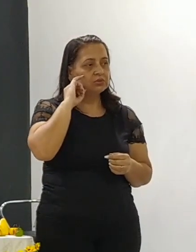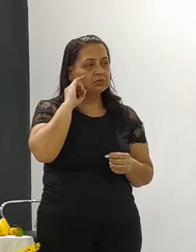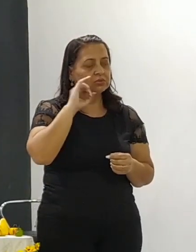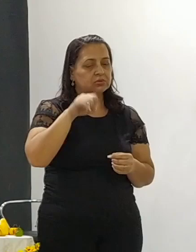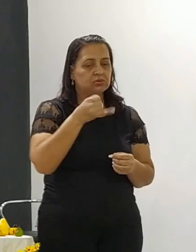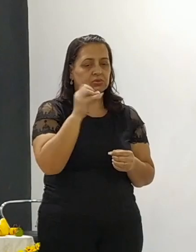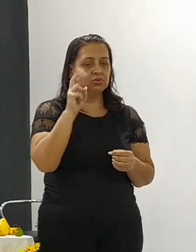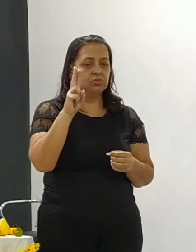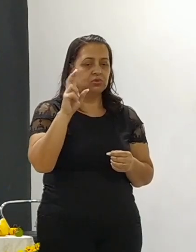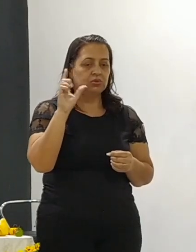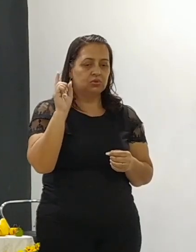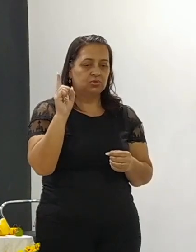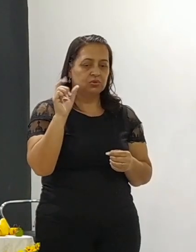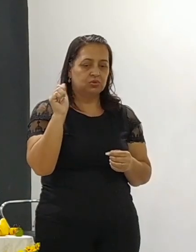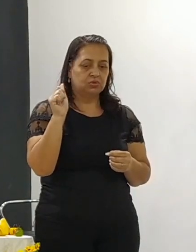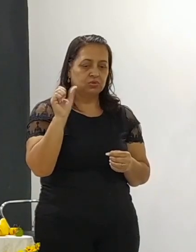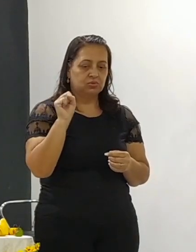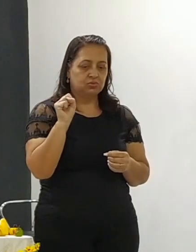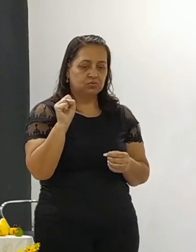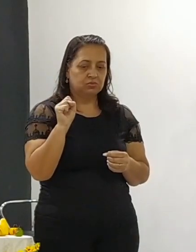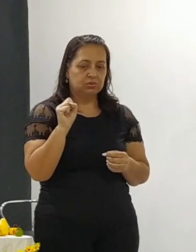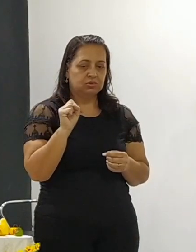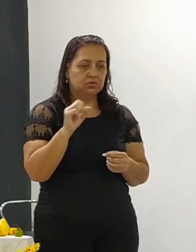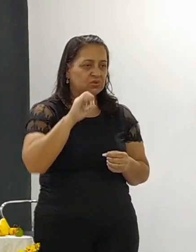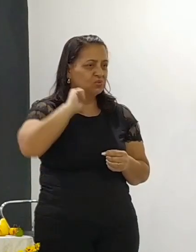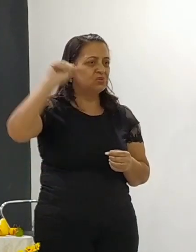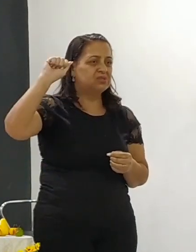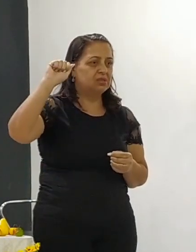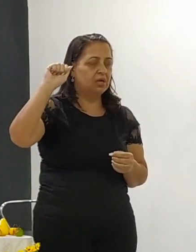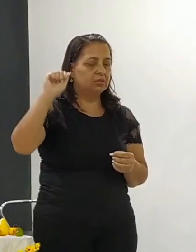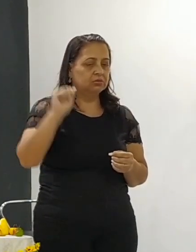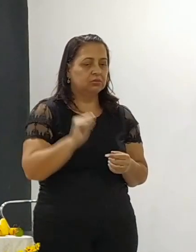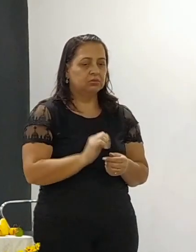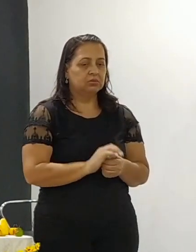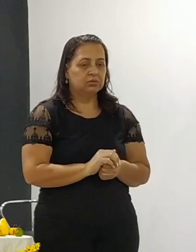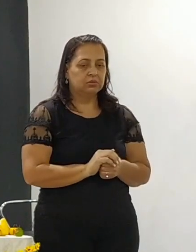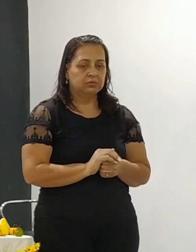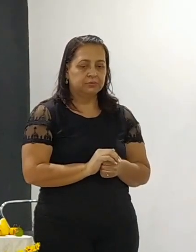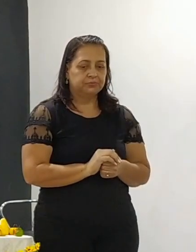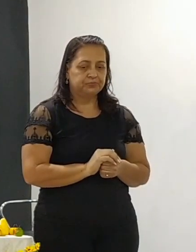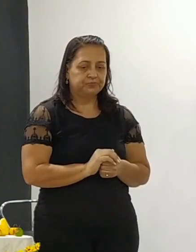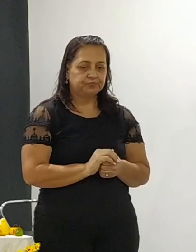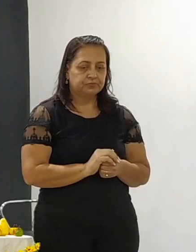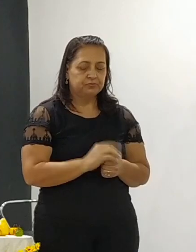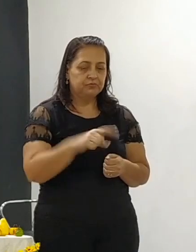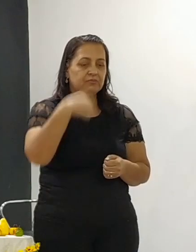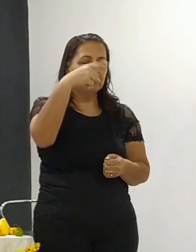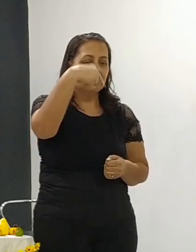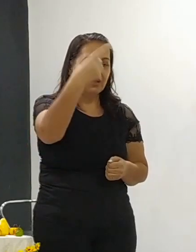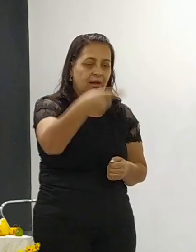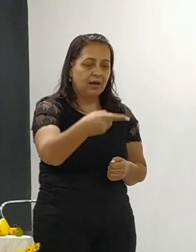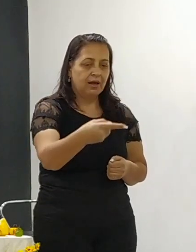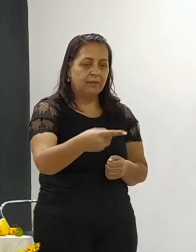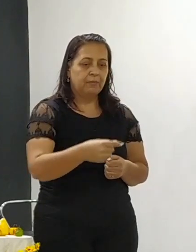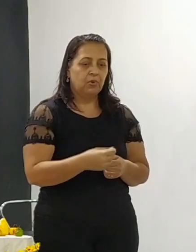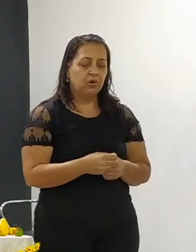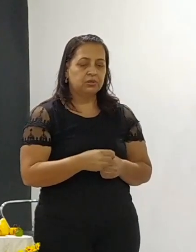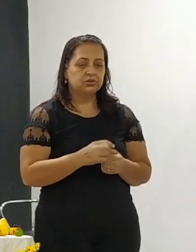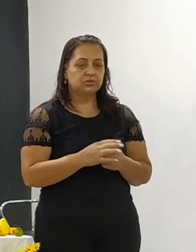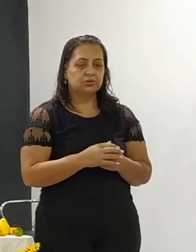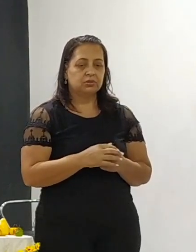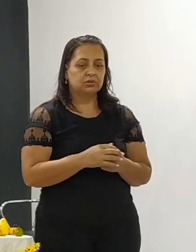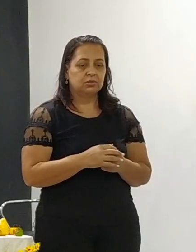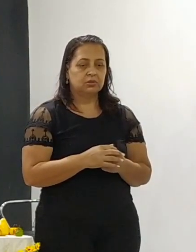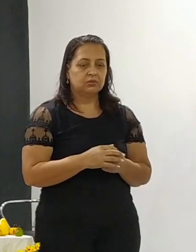naquele momento. Amém? Primeiro ele aparece a Maria Madalena e depois aos 11. E ali após saudar a todos